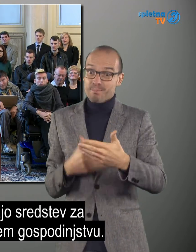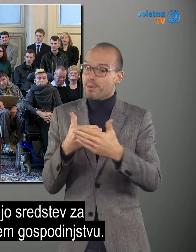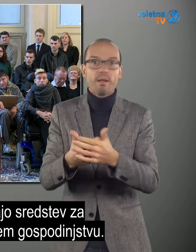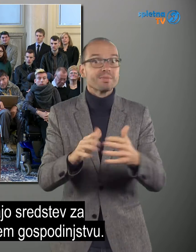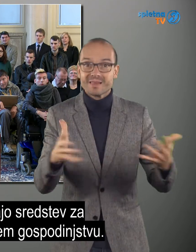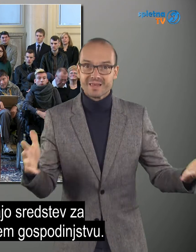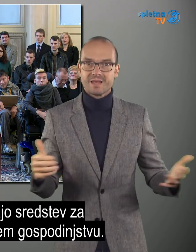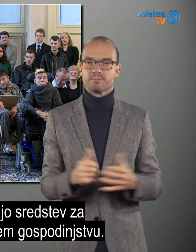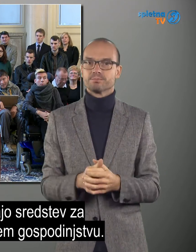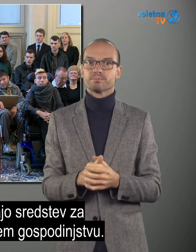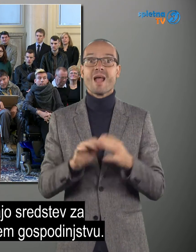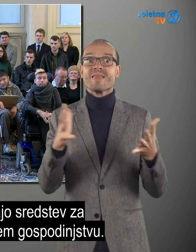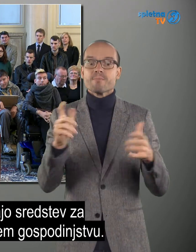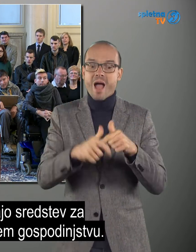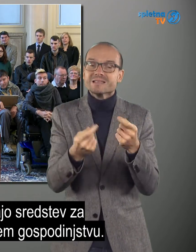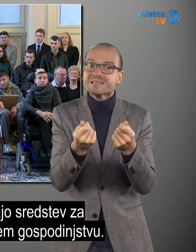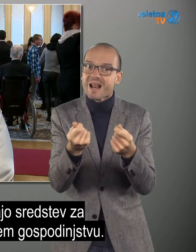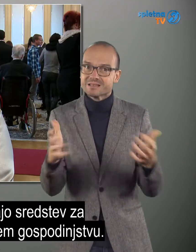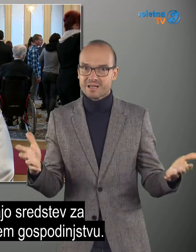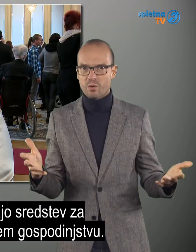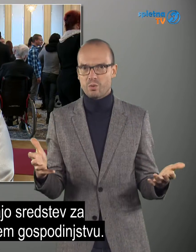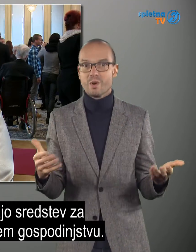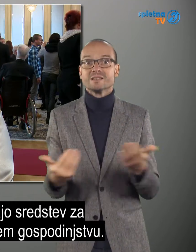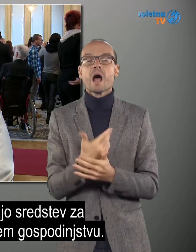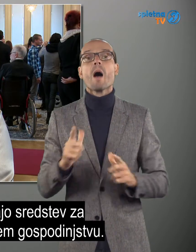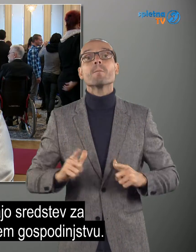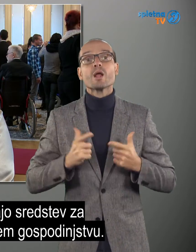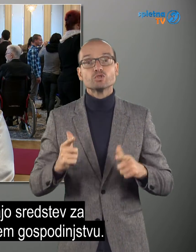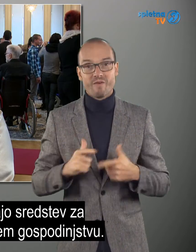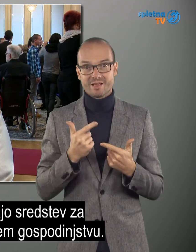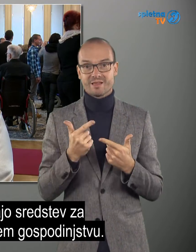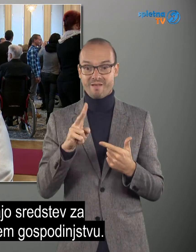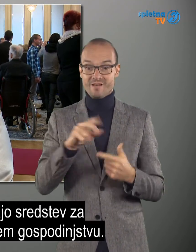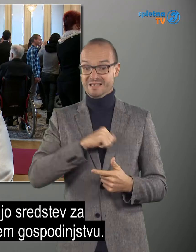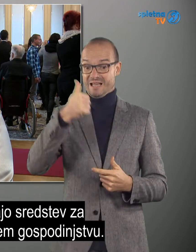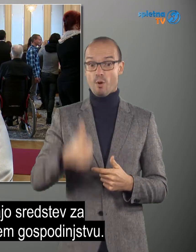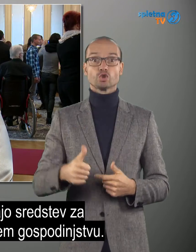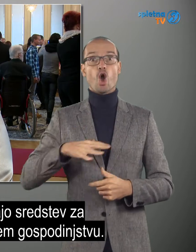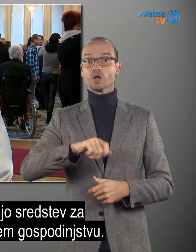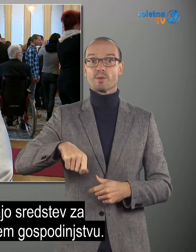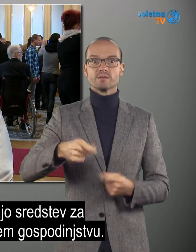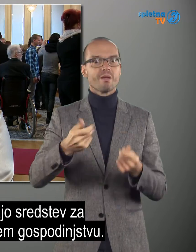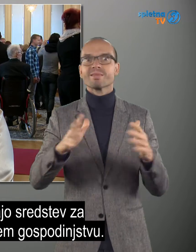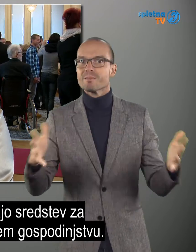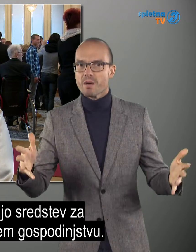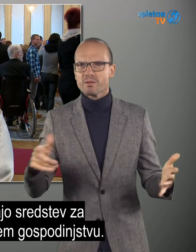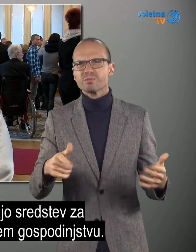sebe. Nimajo sredstev za preživeti v samostojnem